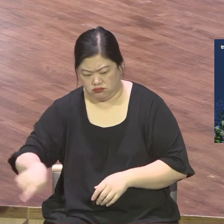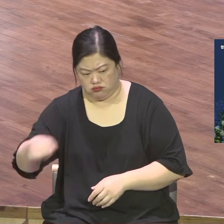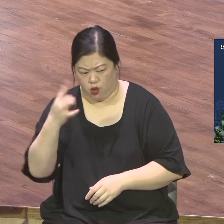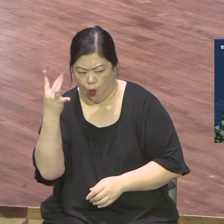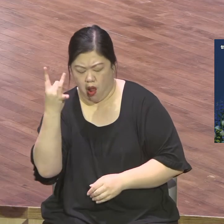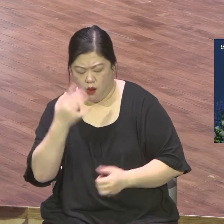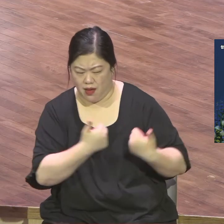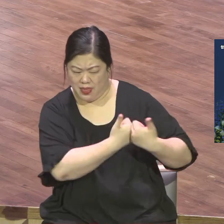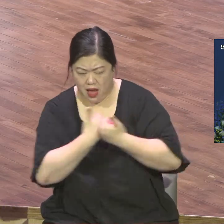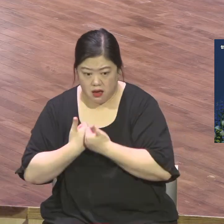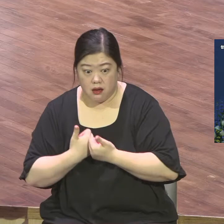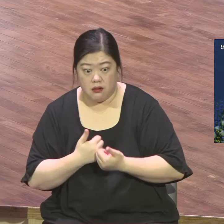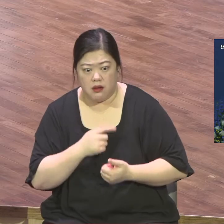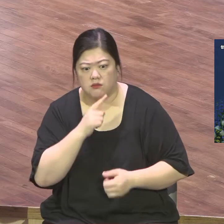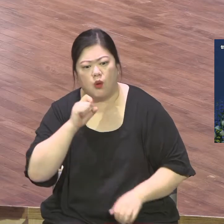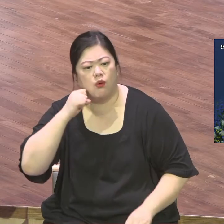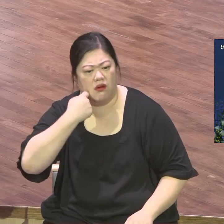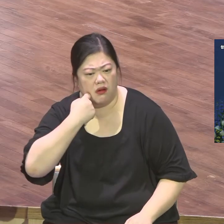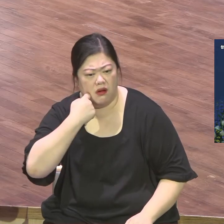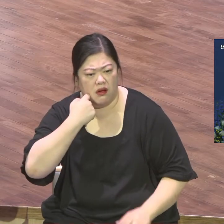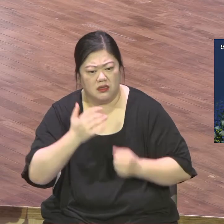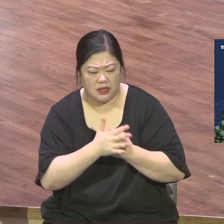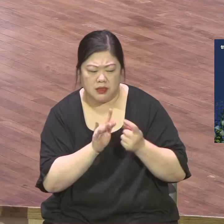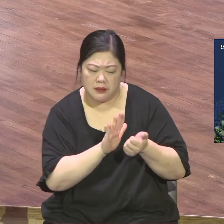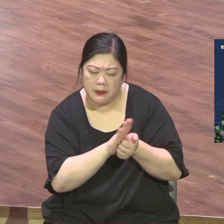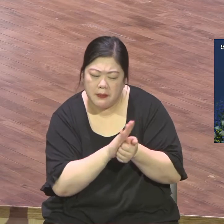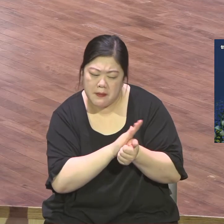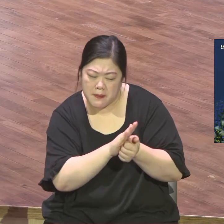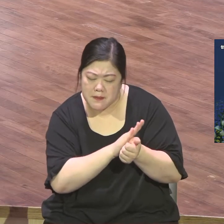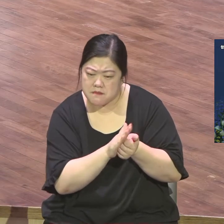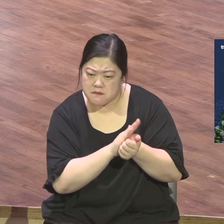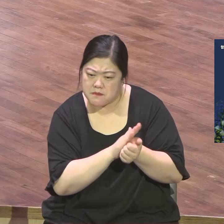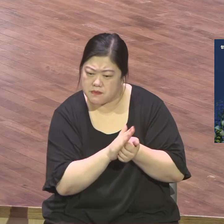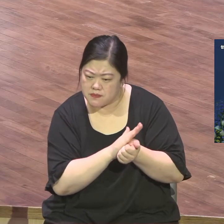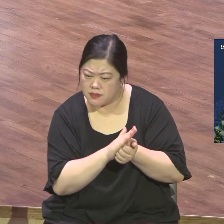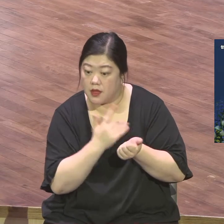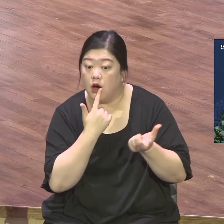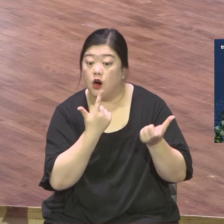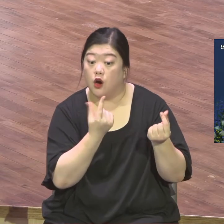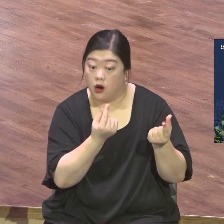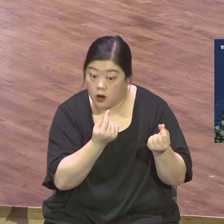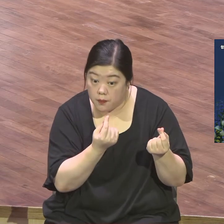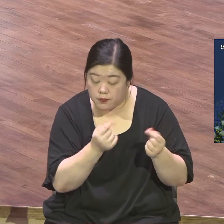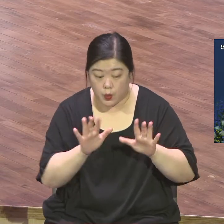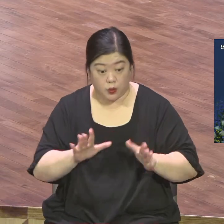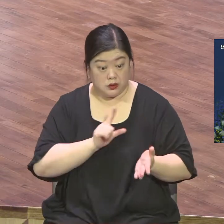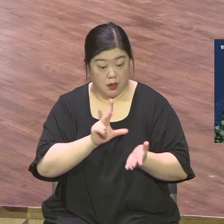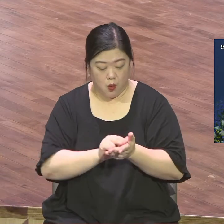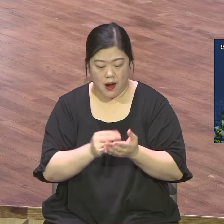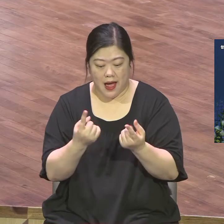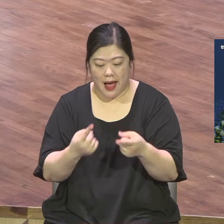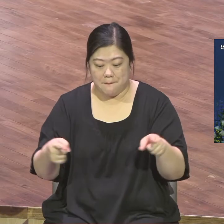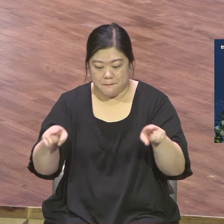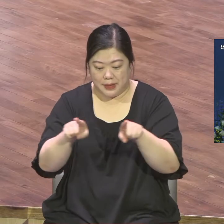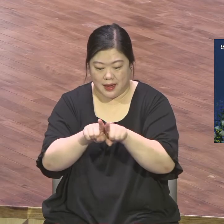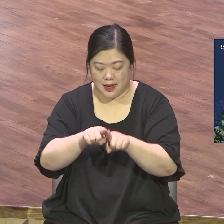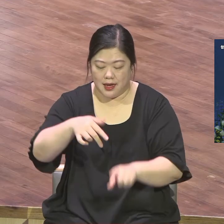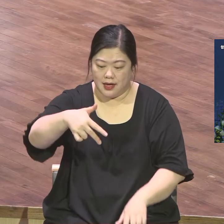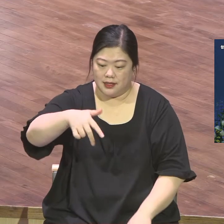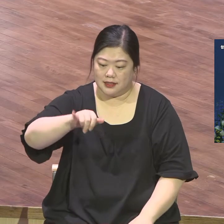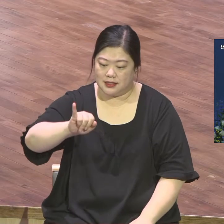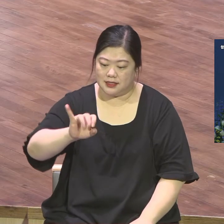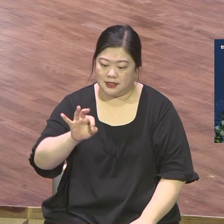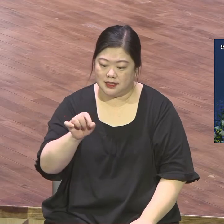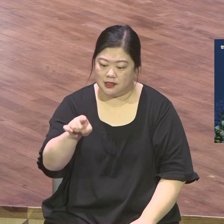제목처럼 함께 지어져 가는 우리라는 영적 의식을 한 사람도 빠지지 말고